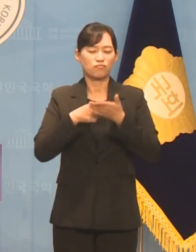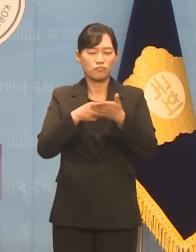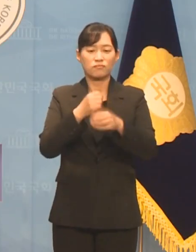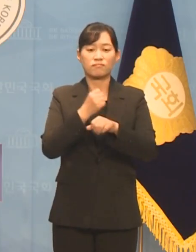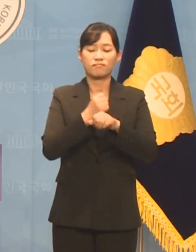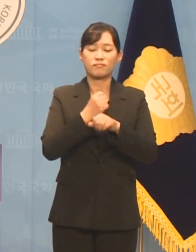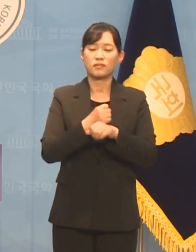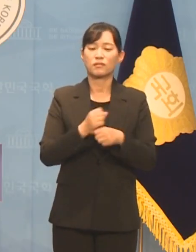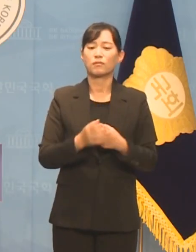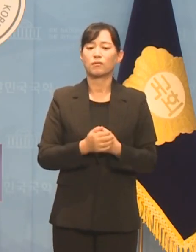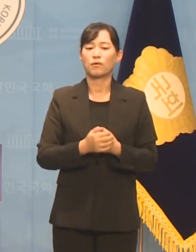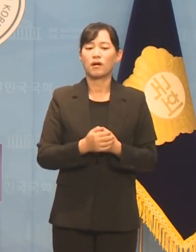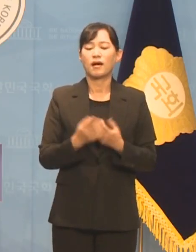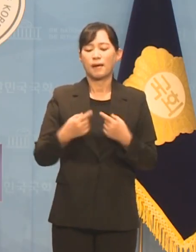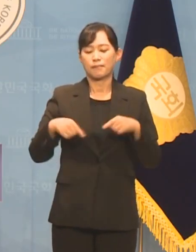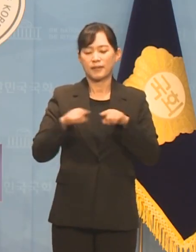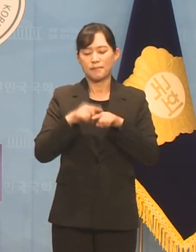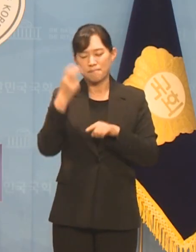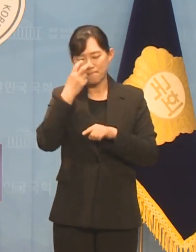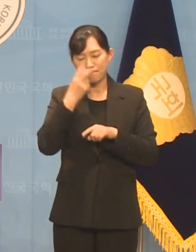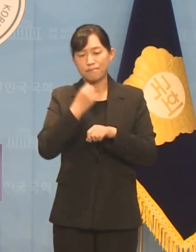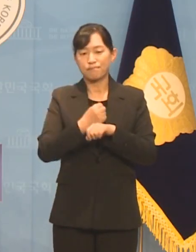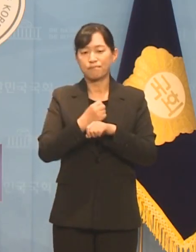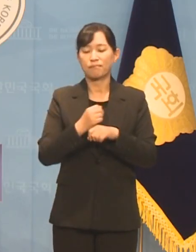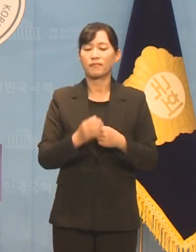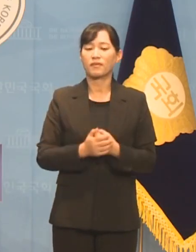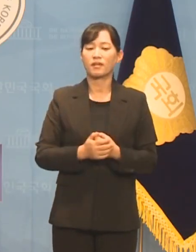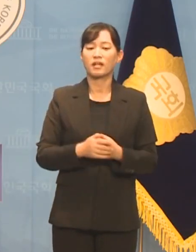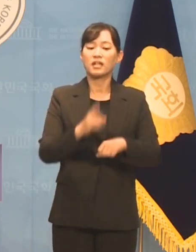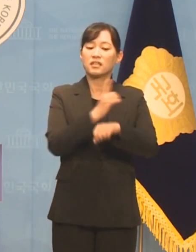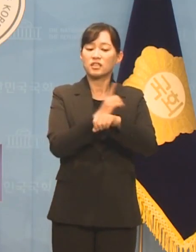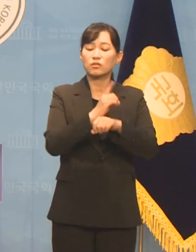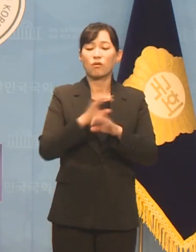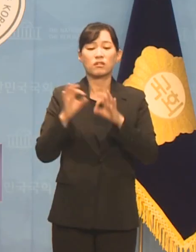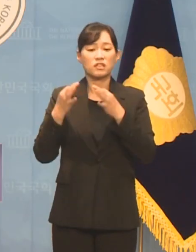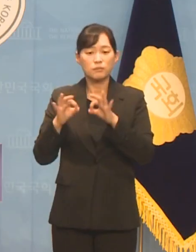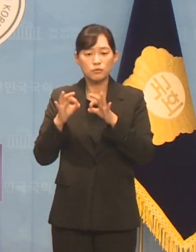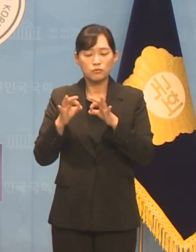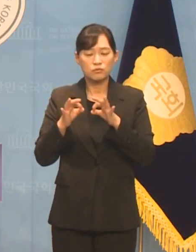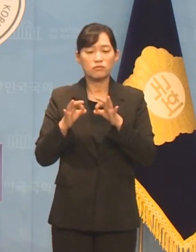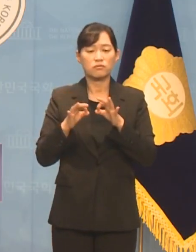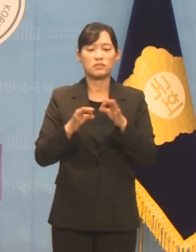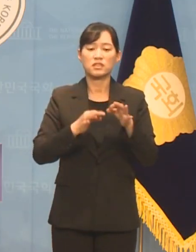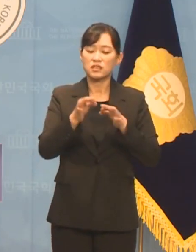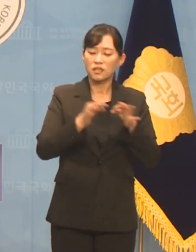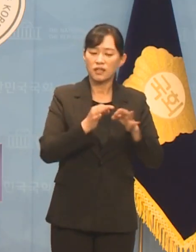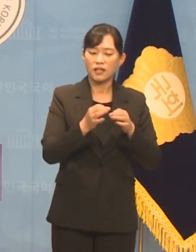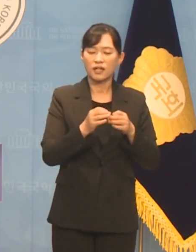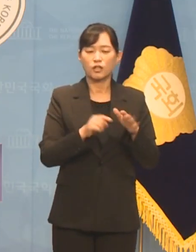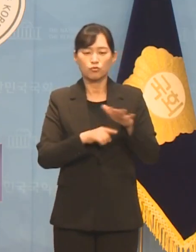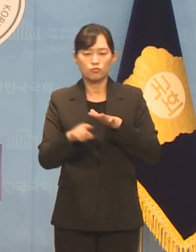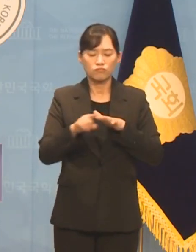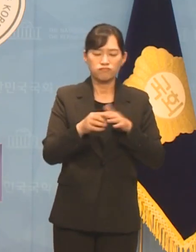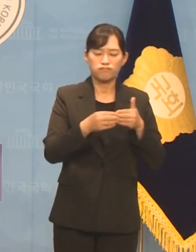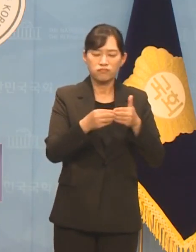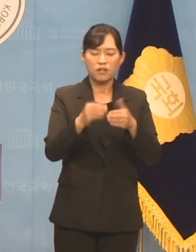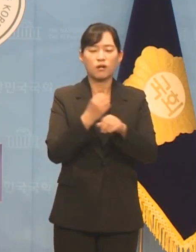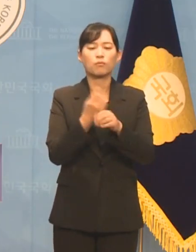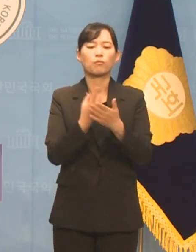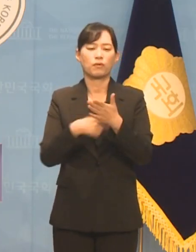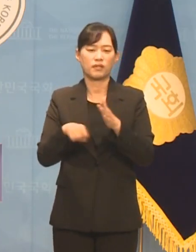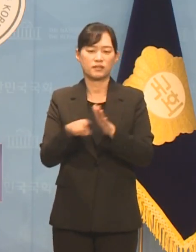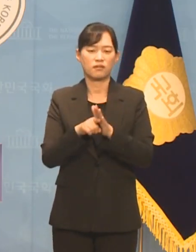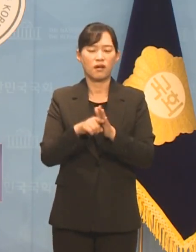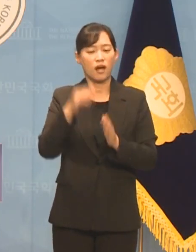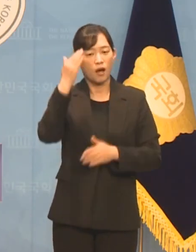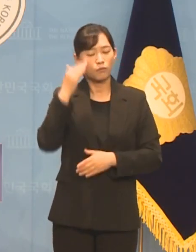육성 전략도 함께 검토하겠습니다. 디지털 금융 통화 시장에 주도적으로 진입하기 위한 원화